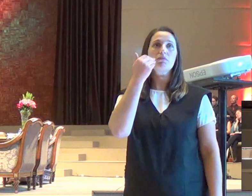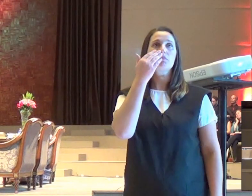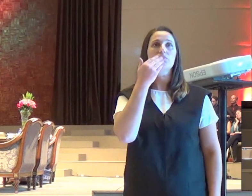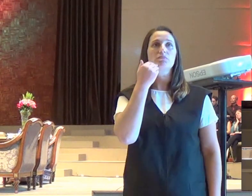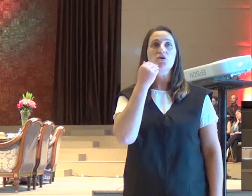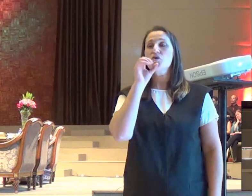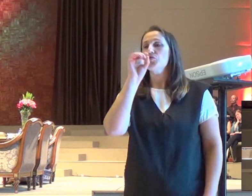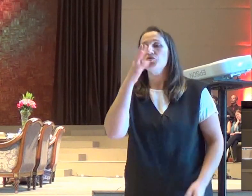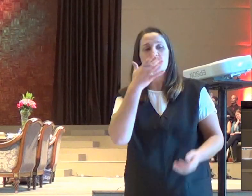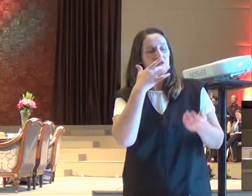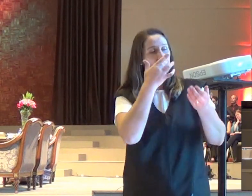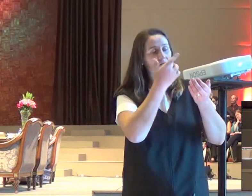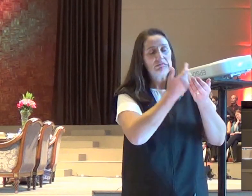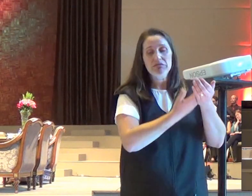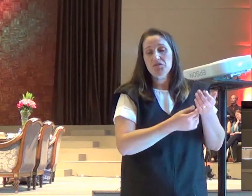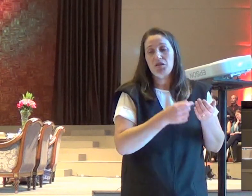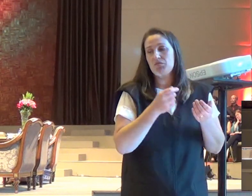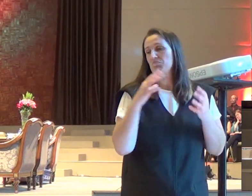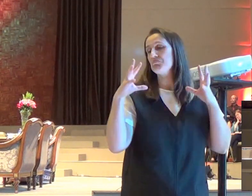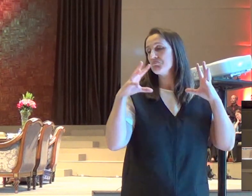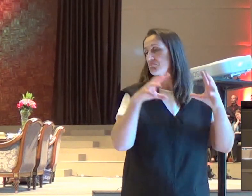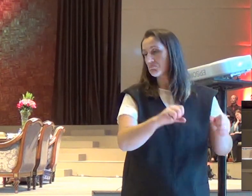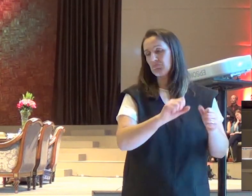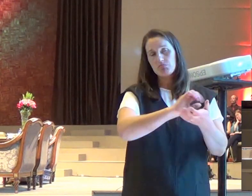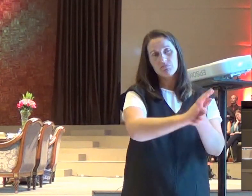não sobrou mais nada, foi comido,